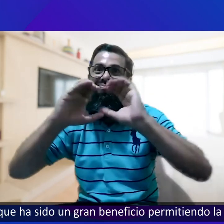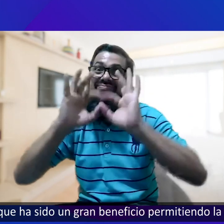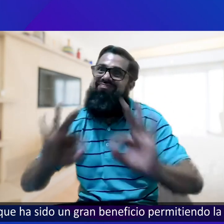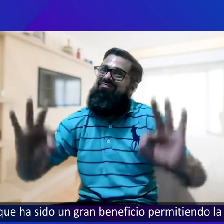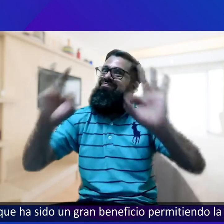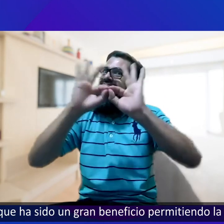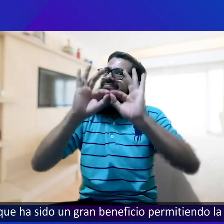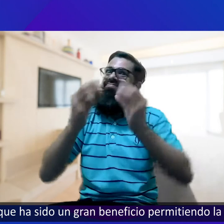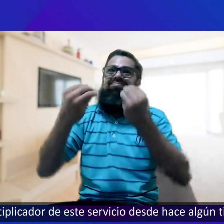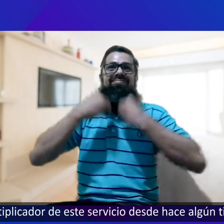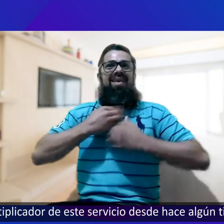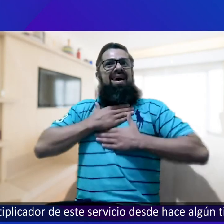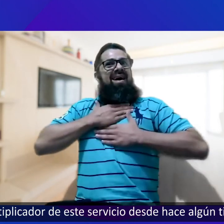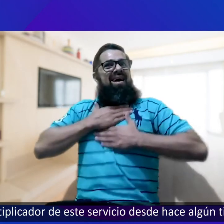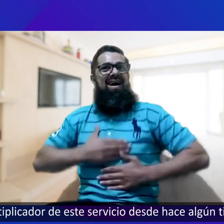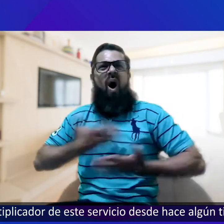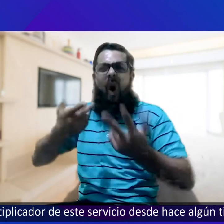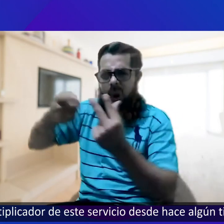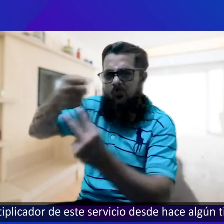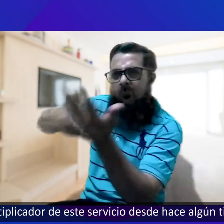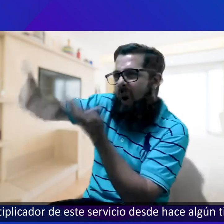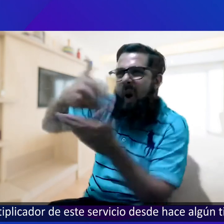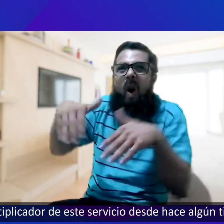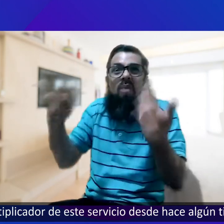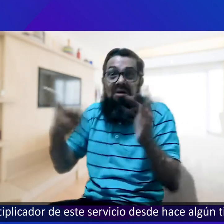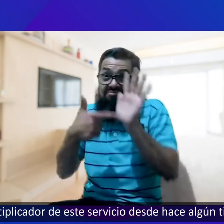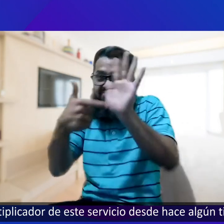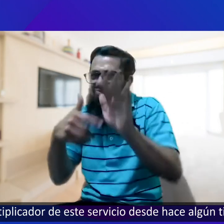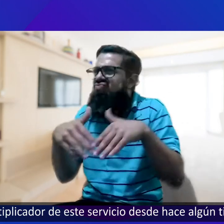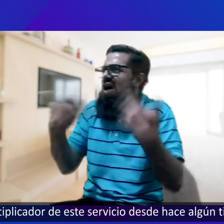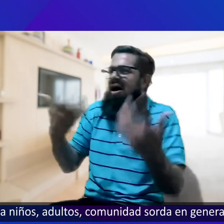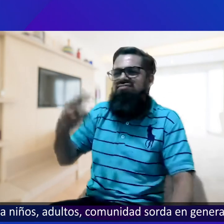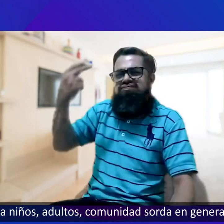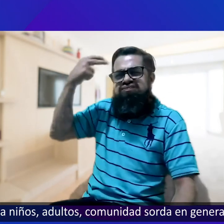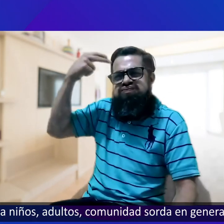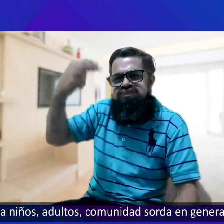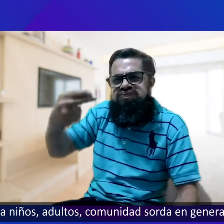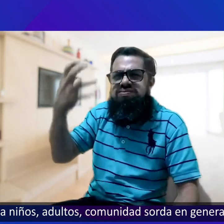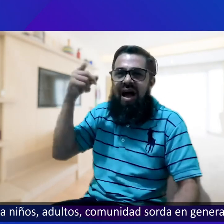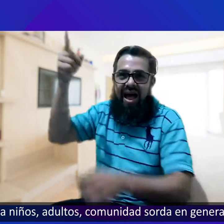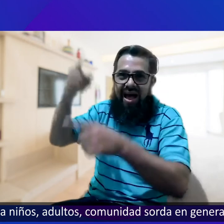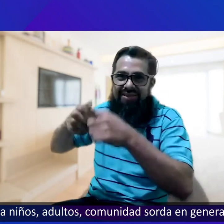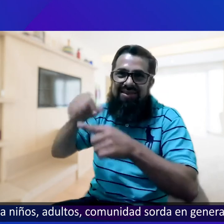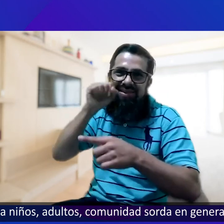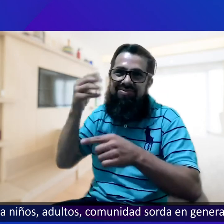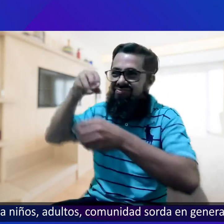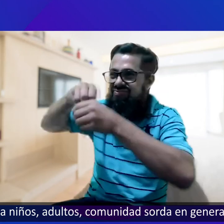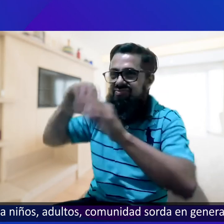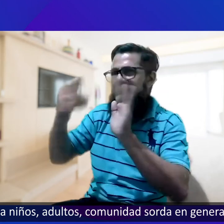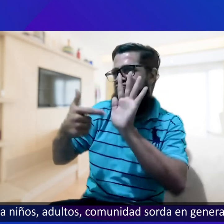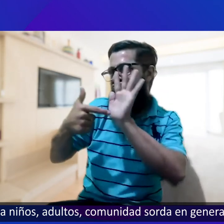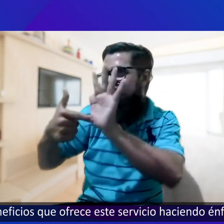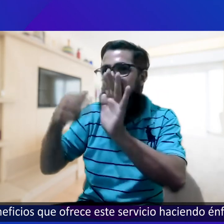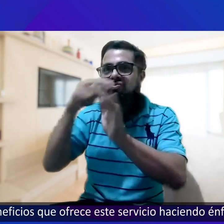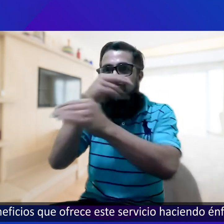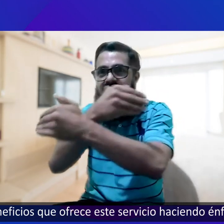lo que ha sido un gran beneficio, permitiendo la interacción. He sido multiplicador de este servicio desde hace algún tiempo, dando a conocer a niños,